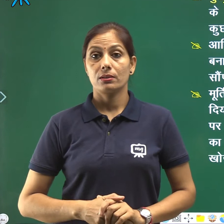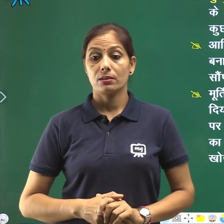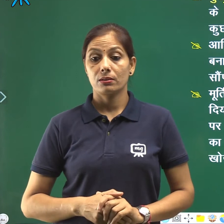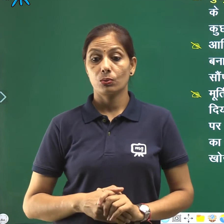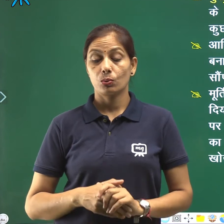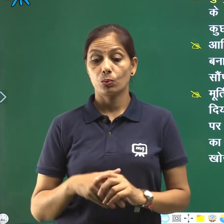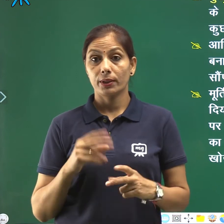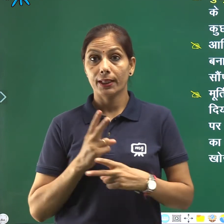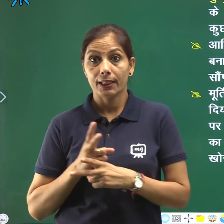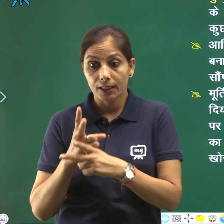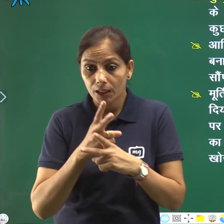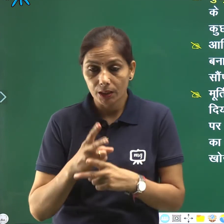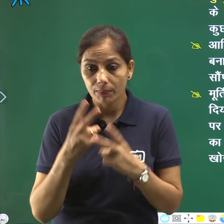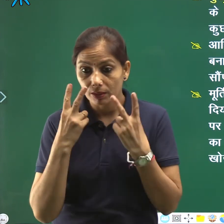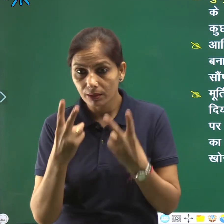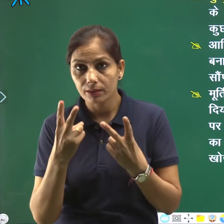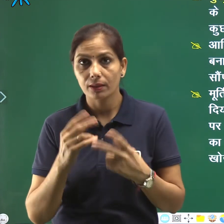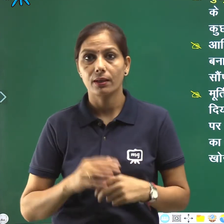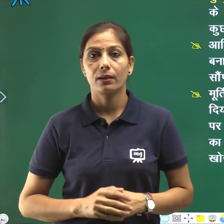सार संभाल करता है,